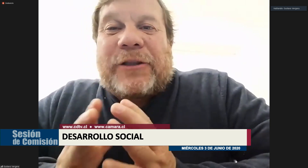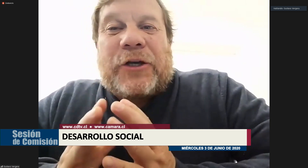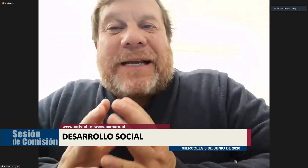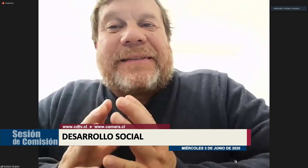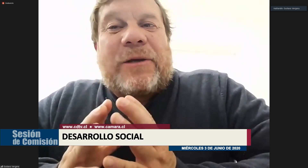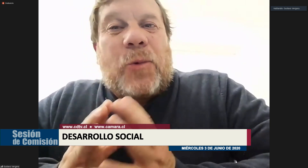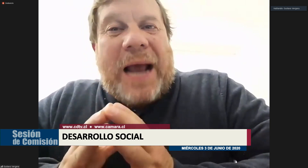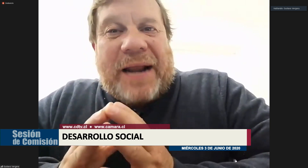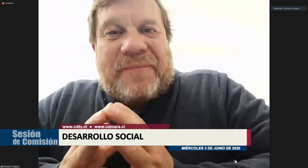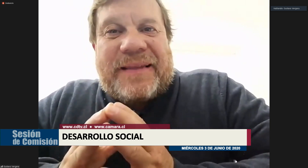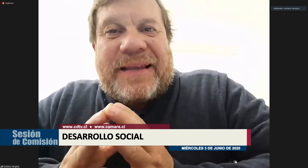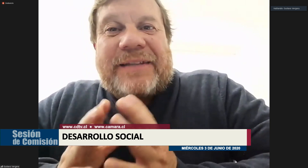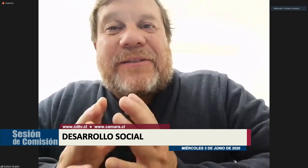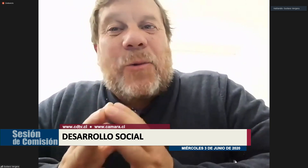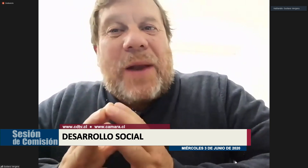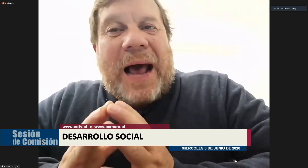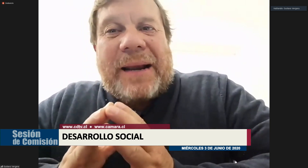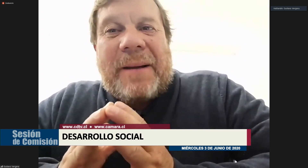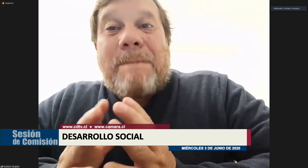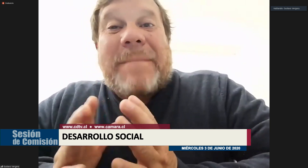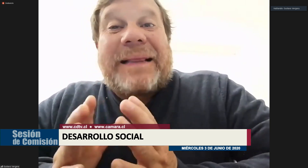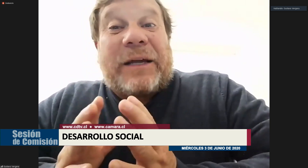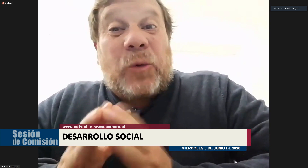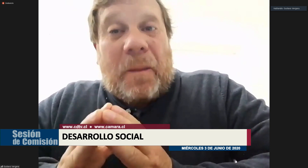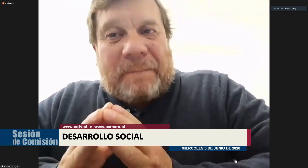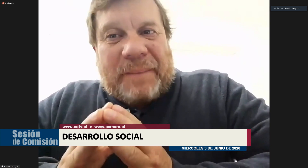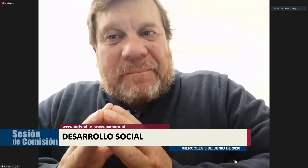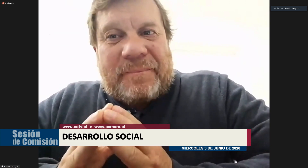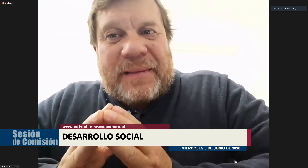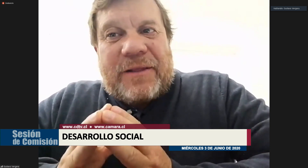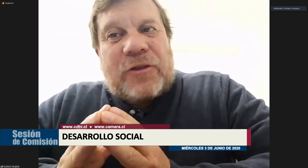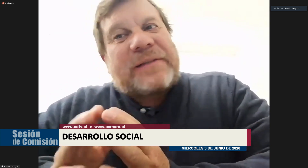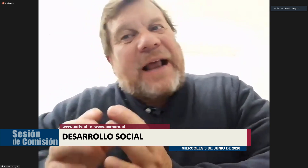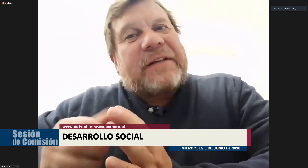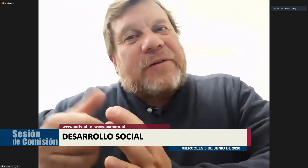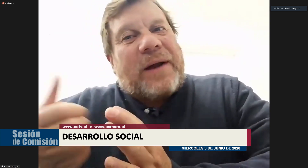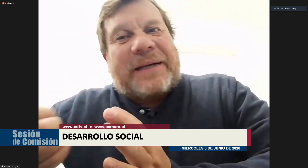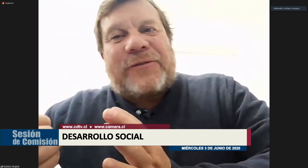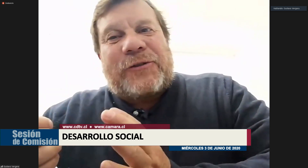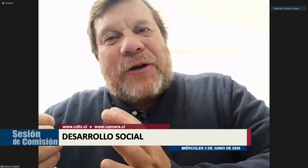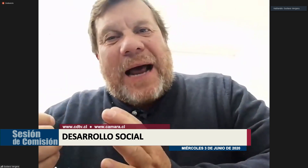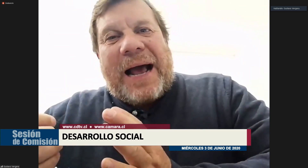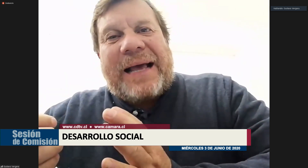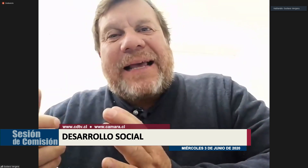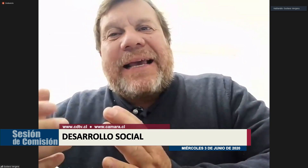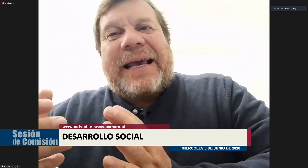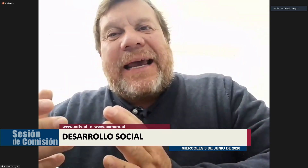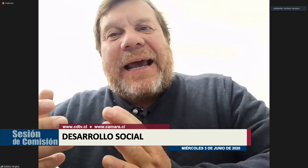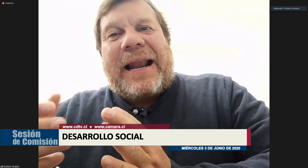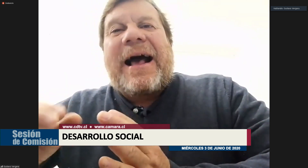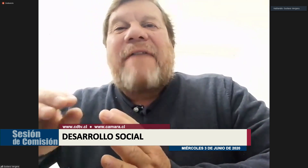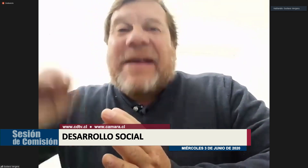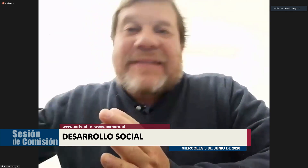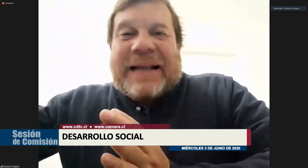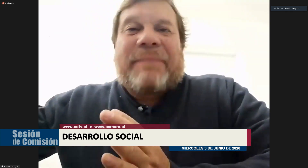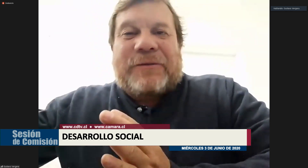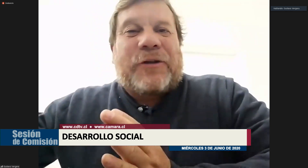en el celular. En el celular me interrumpen. Entonces le aviso a una persona que le avise a las personas que